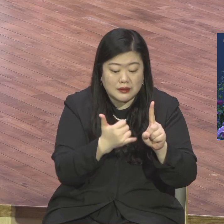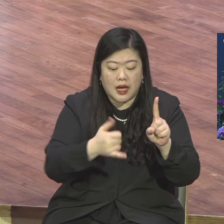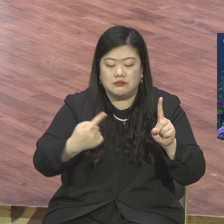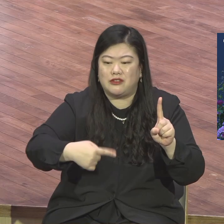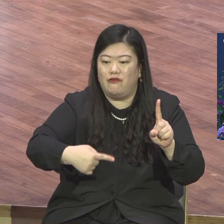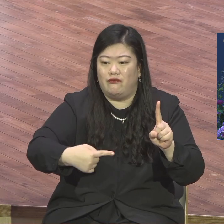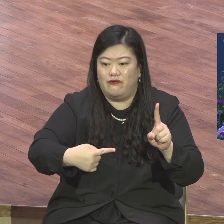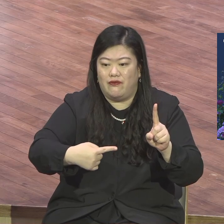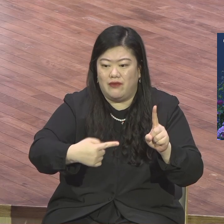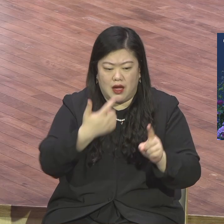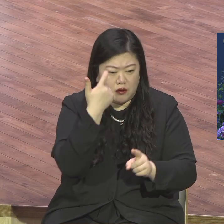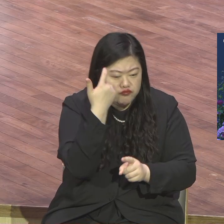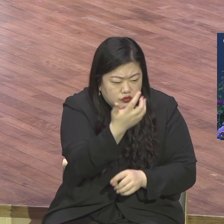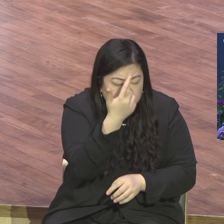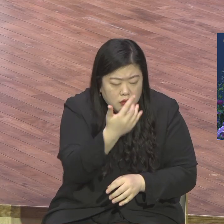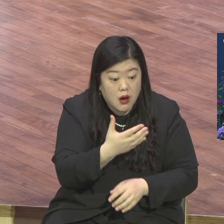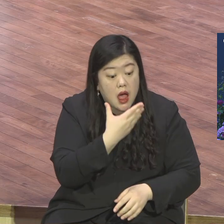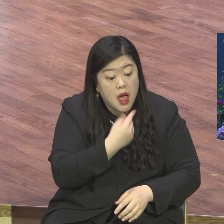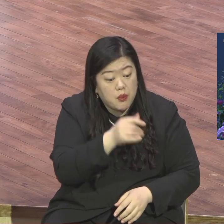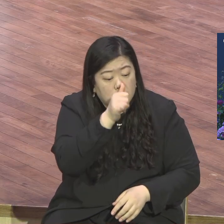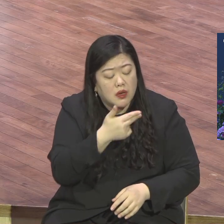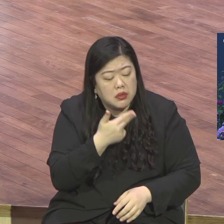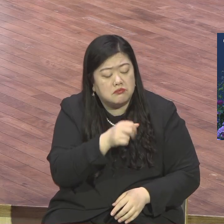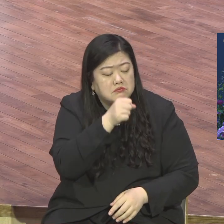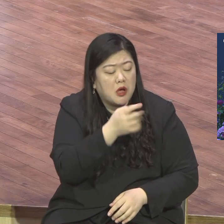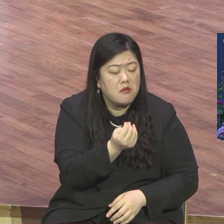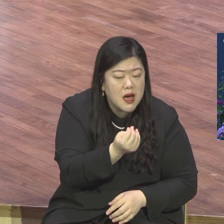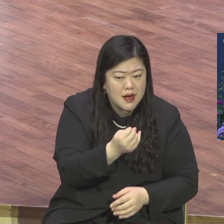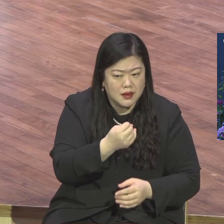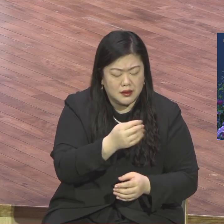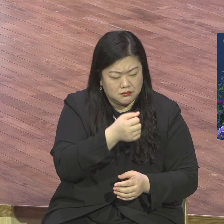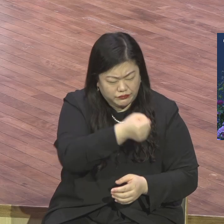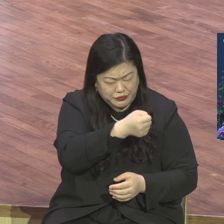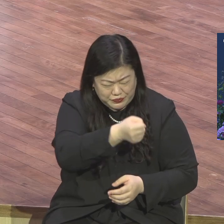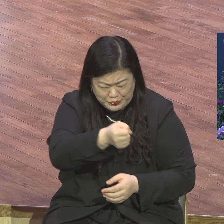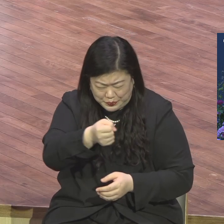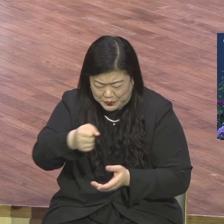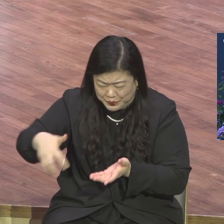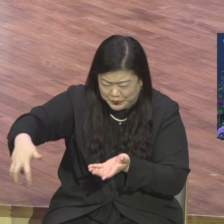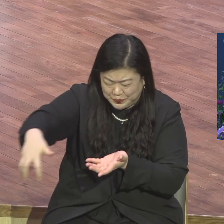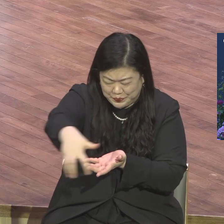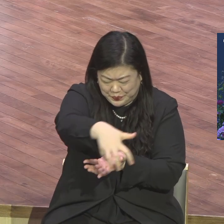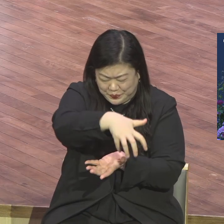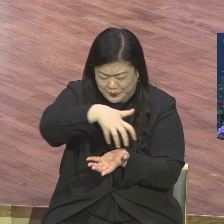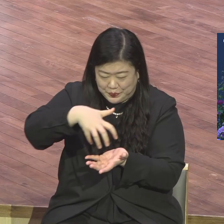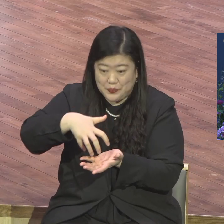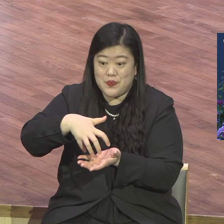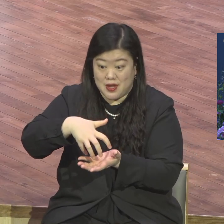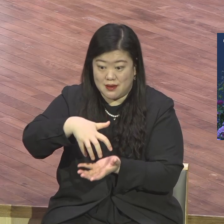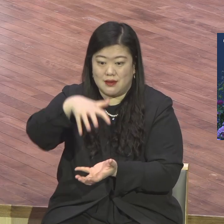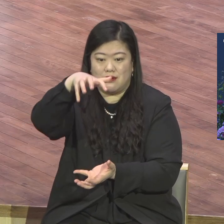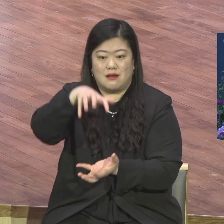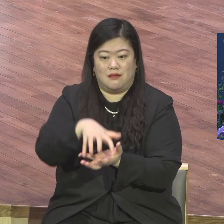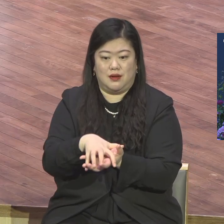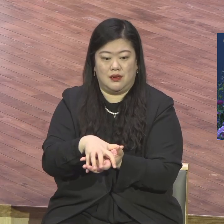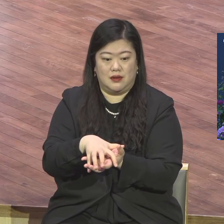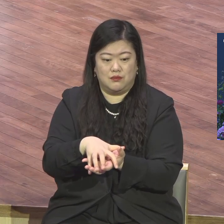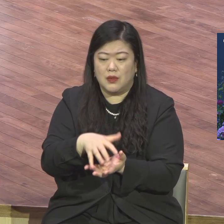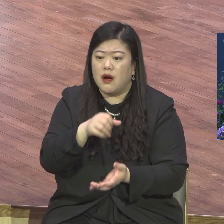만족도, 만족도를 물었습니다. 그 평가 기준은 이제